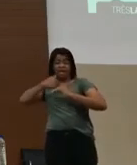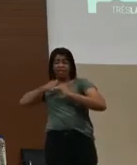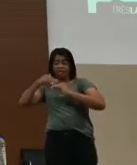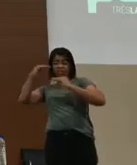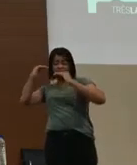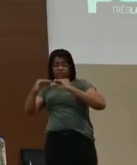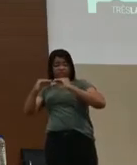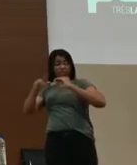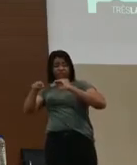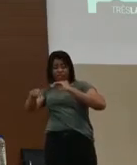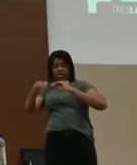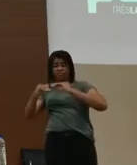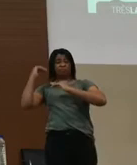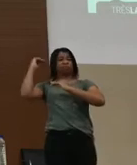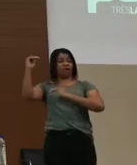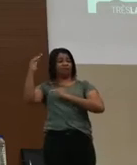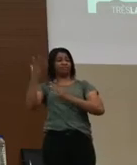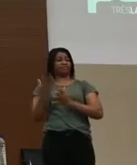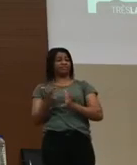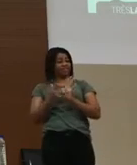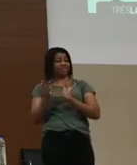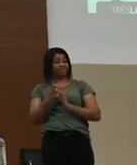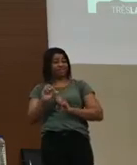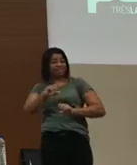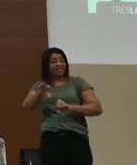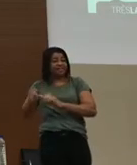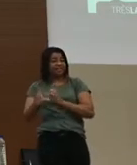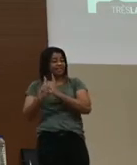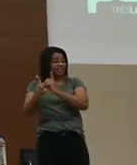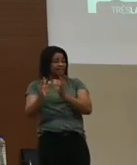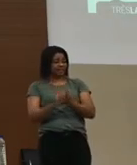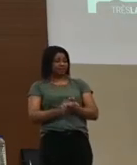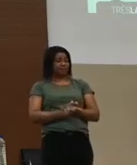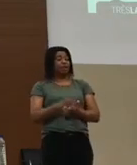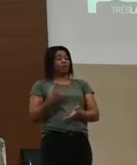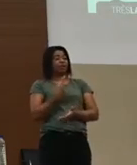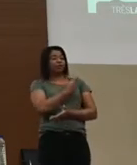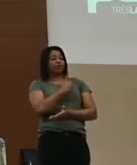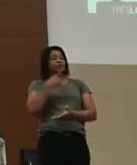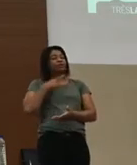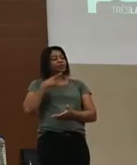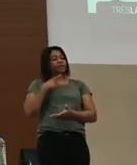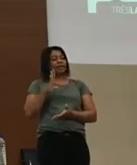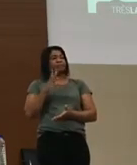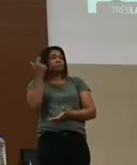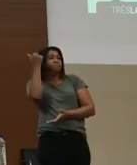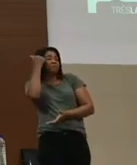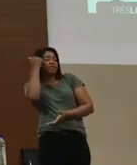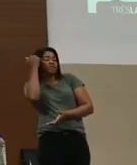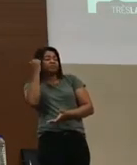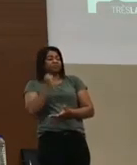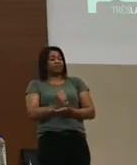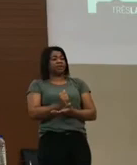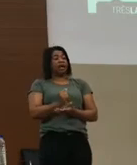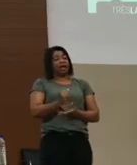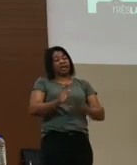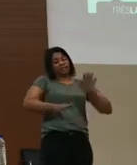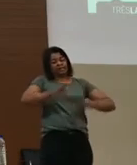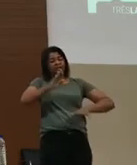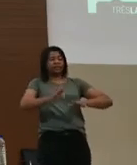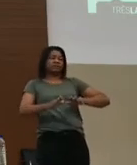a gente tem uma visão dentro da obra de Deus, a gente gente entra, muitas pessoas